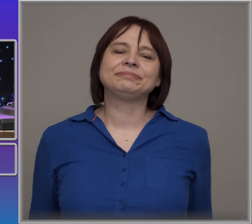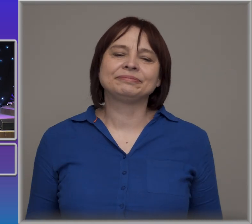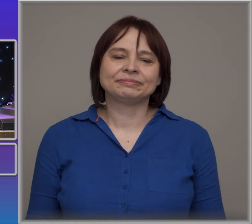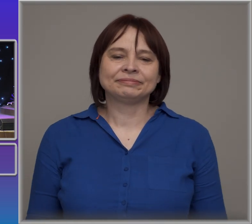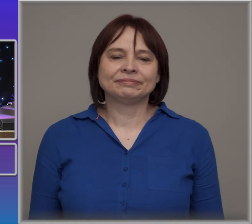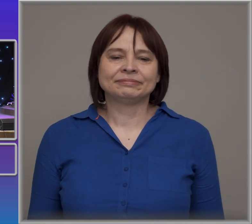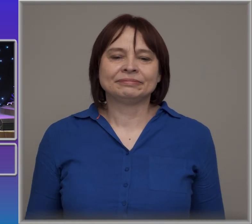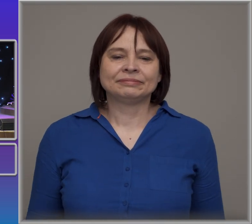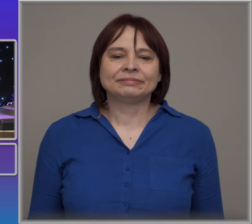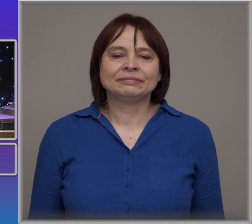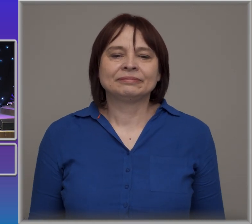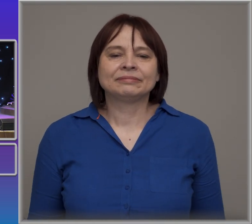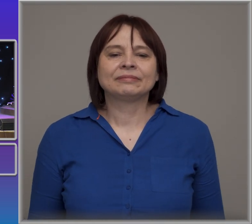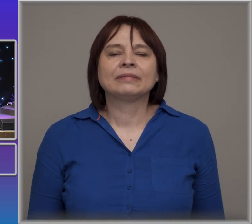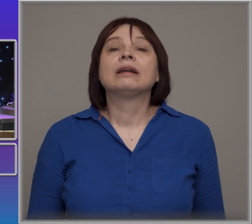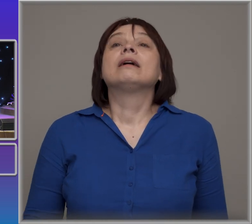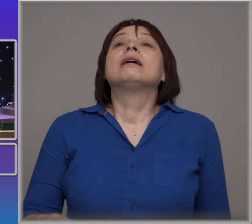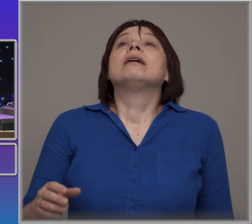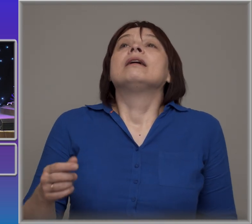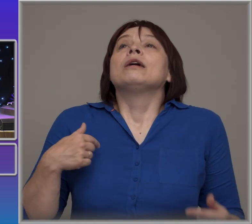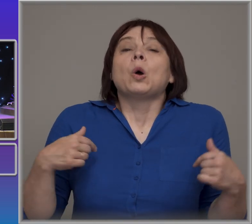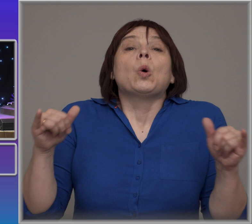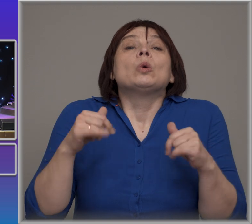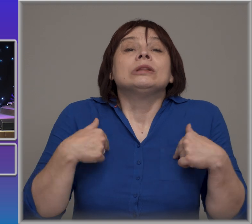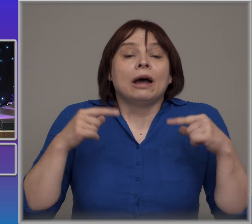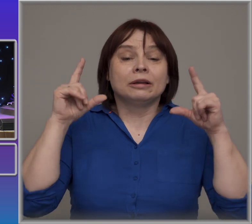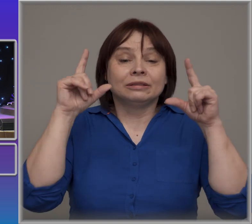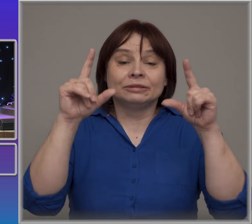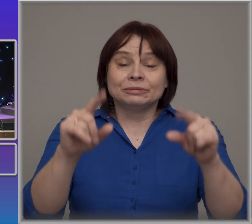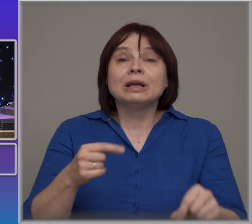мы нуждаемся в Тебе. О, Господь, будь...